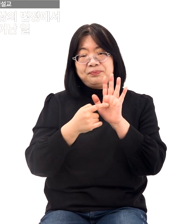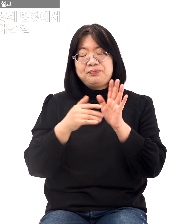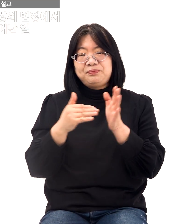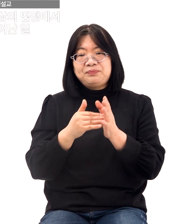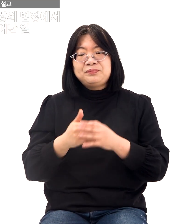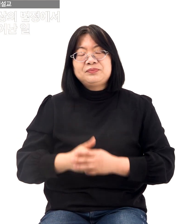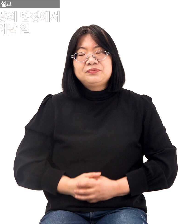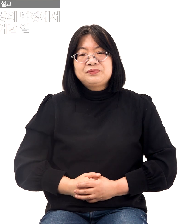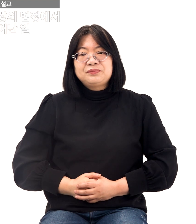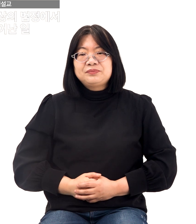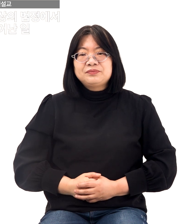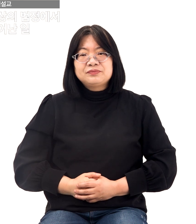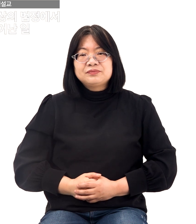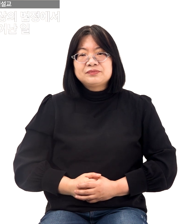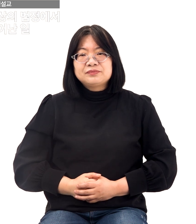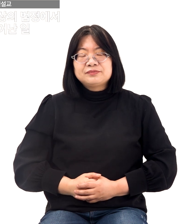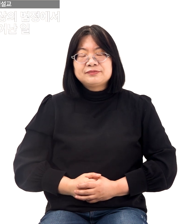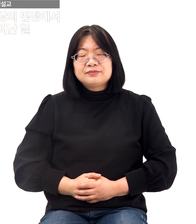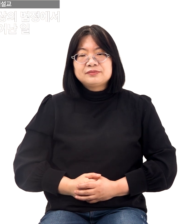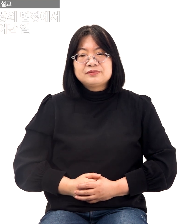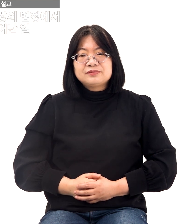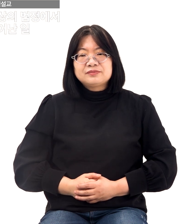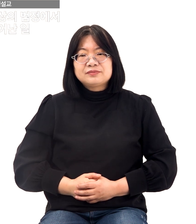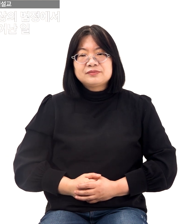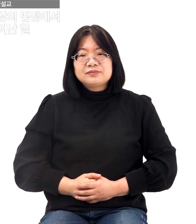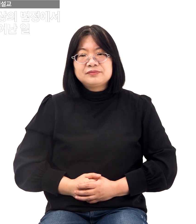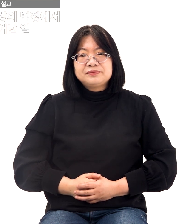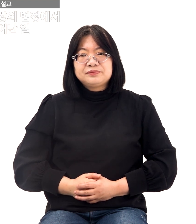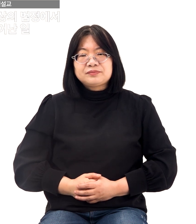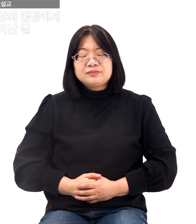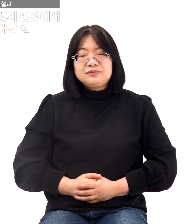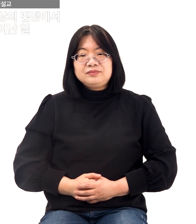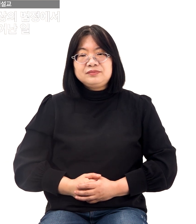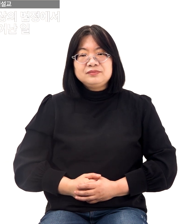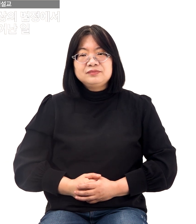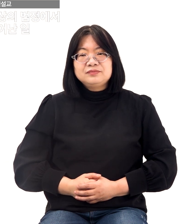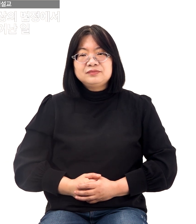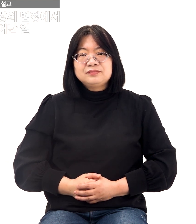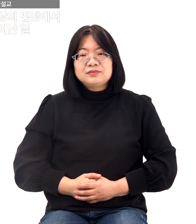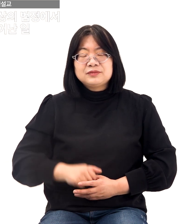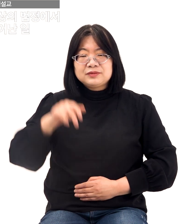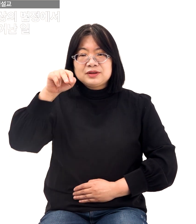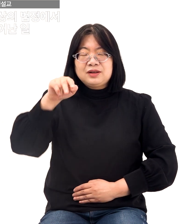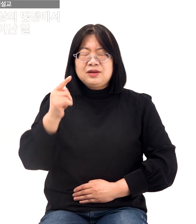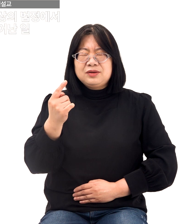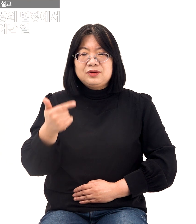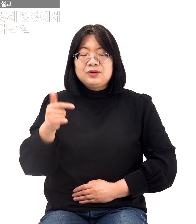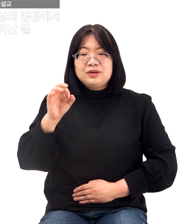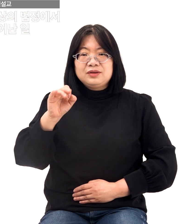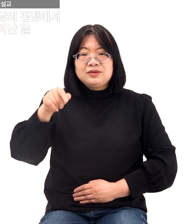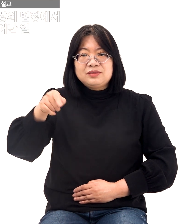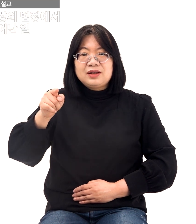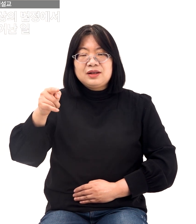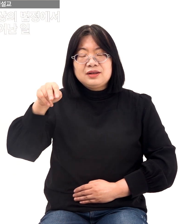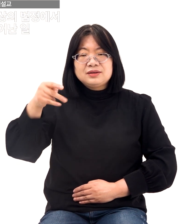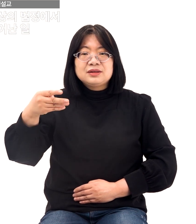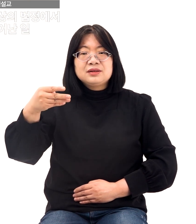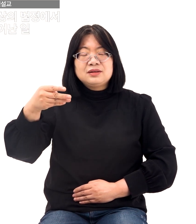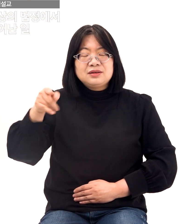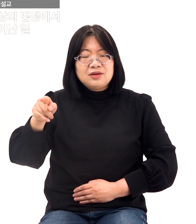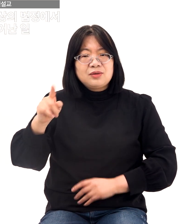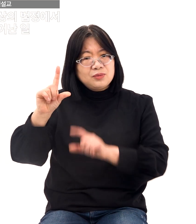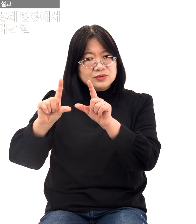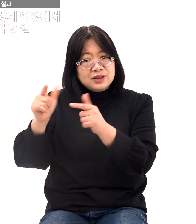하곤 했습니다. 그런데 사실 이 얘기는 존 웨슬레이뿐만 아니라 우리의